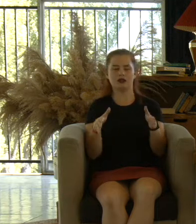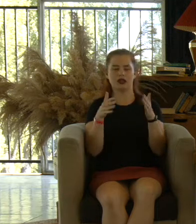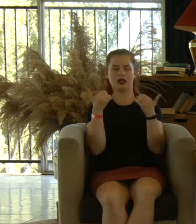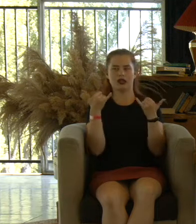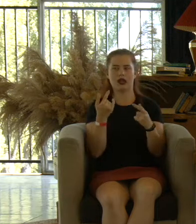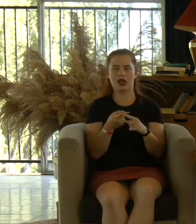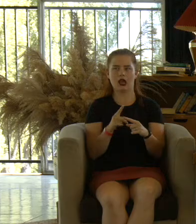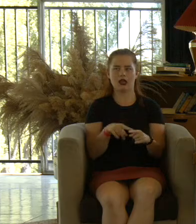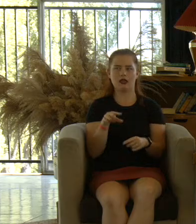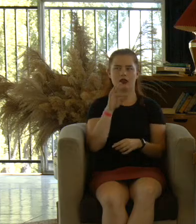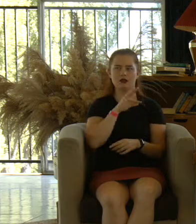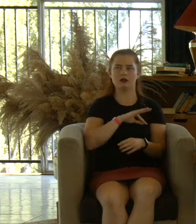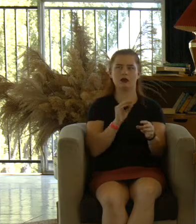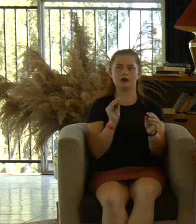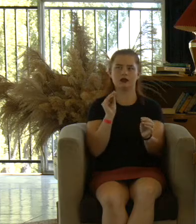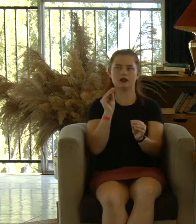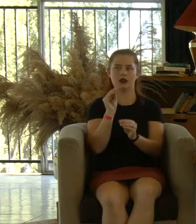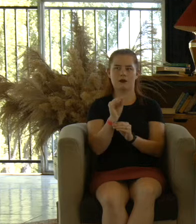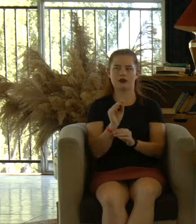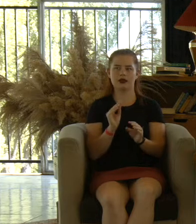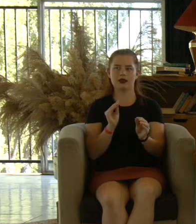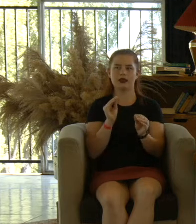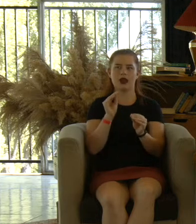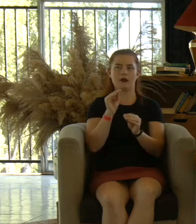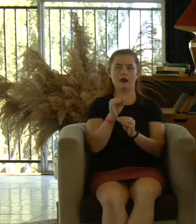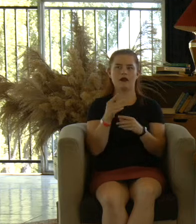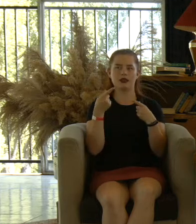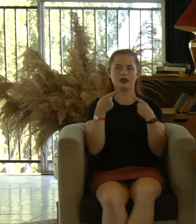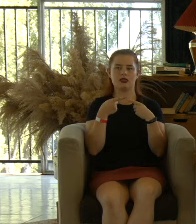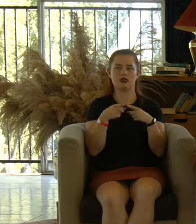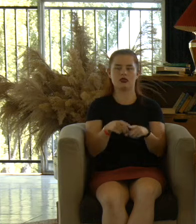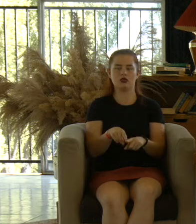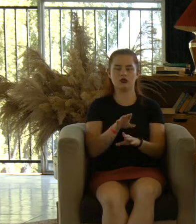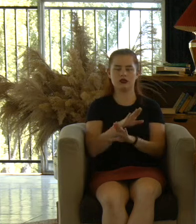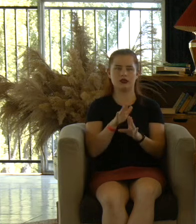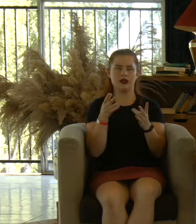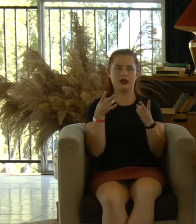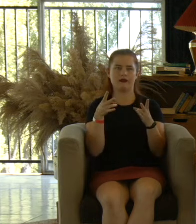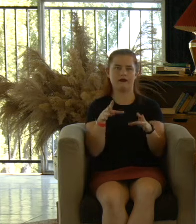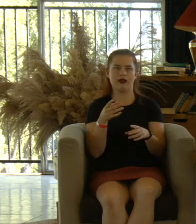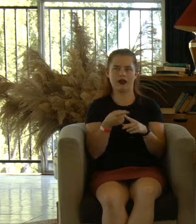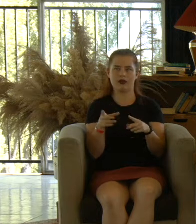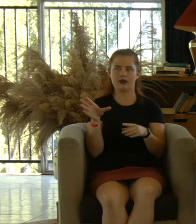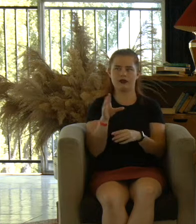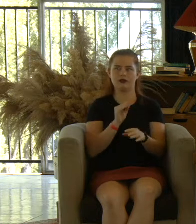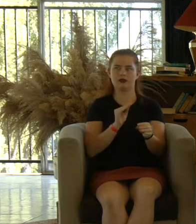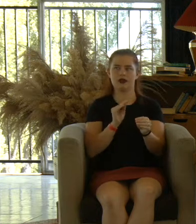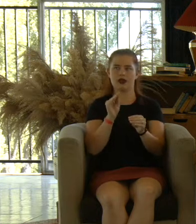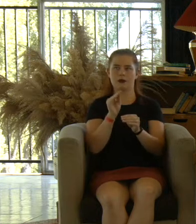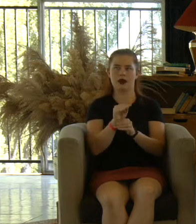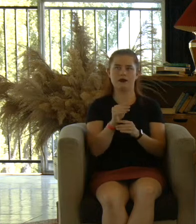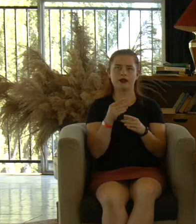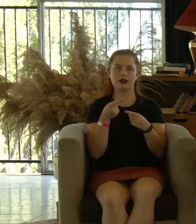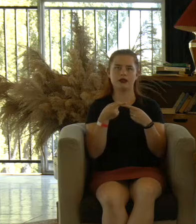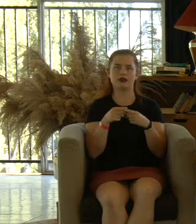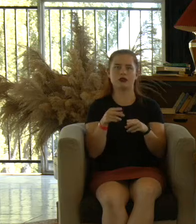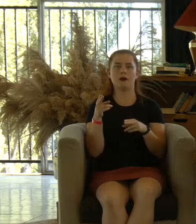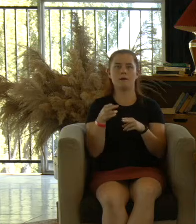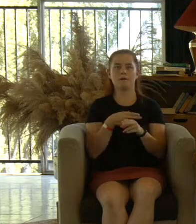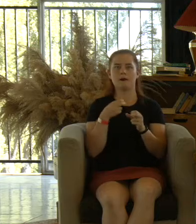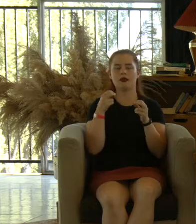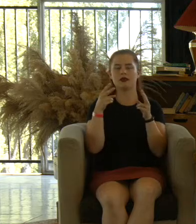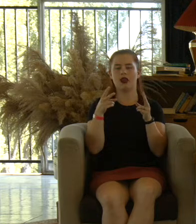этого используются добавки. Добавки, они технически не вредны, то есть, да, эти все добавки технически безопасны. И, кстати,